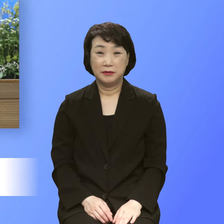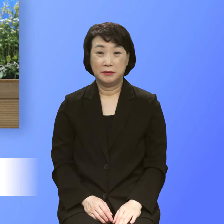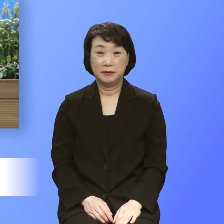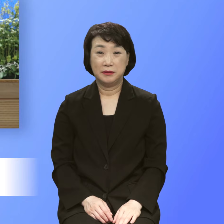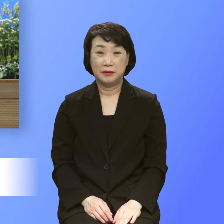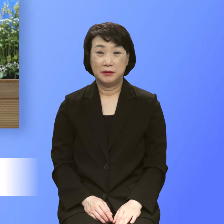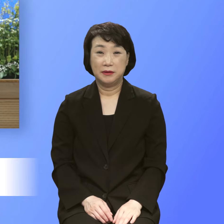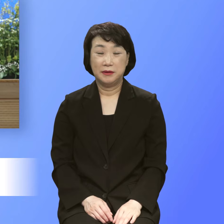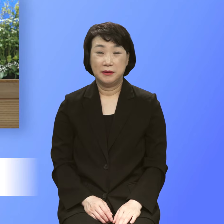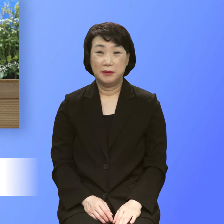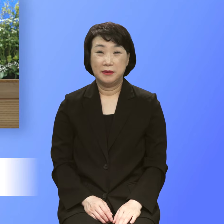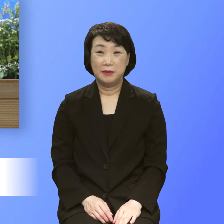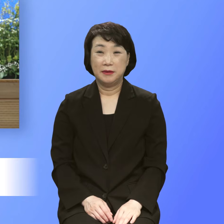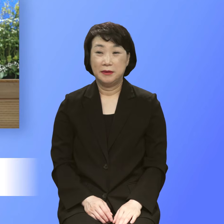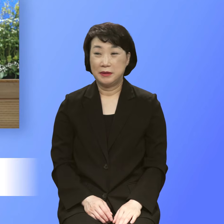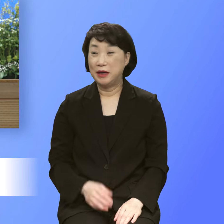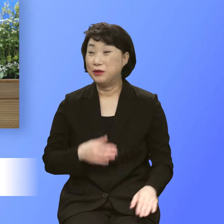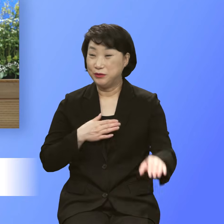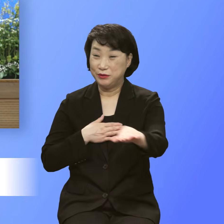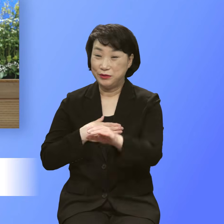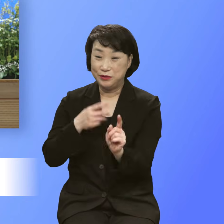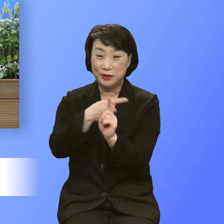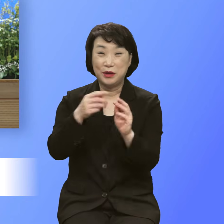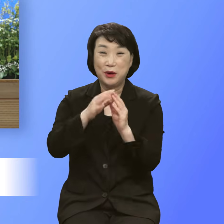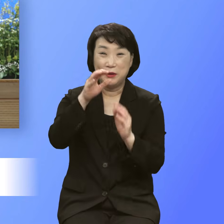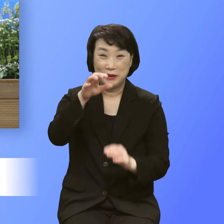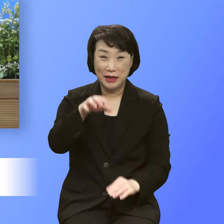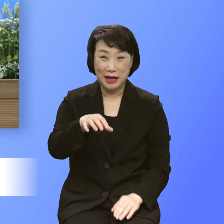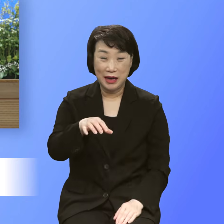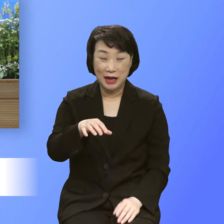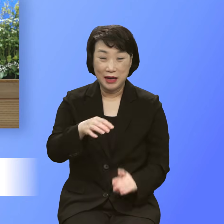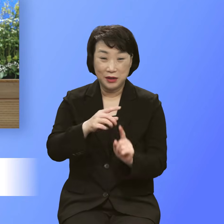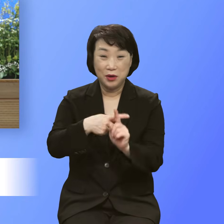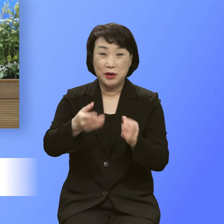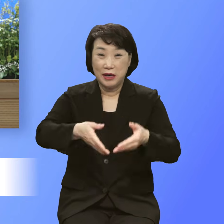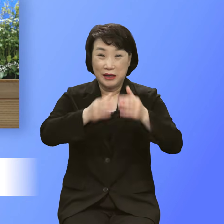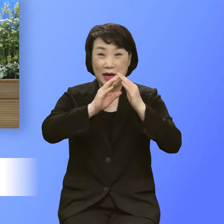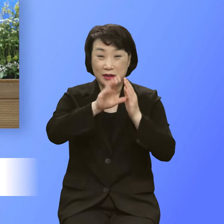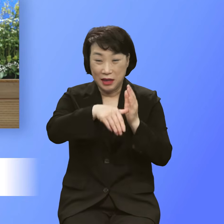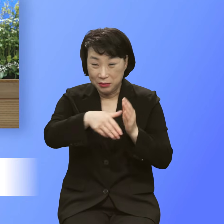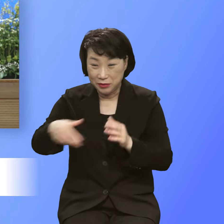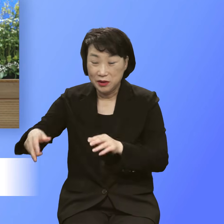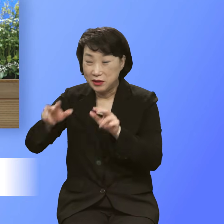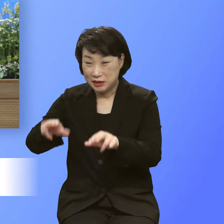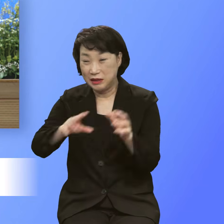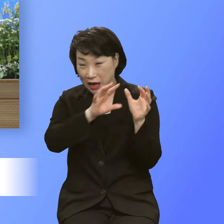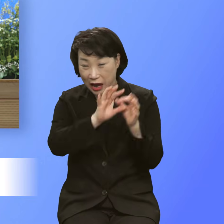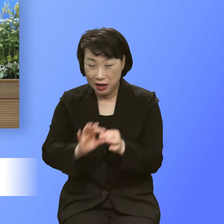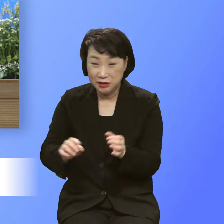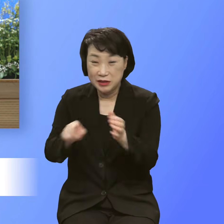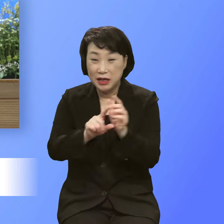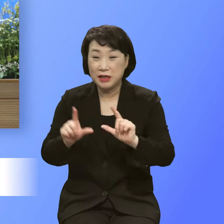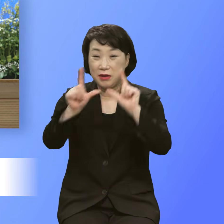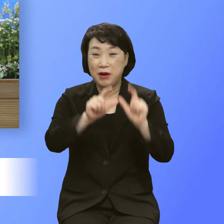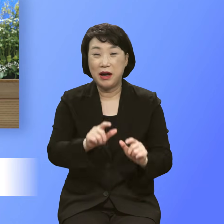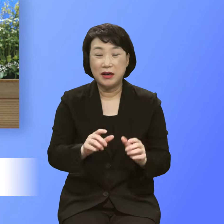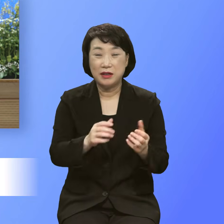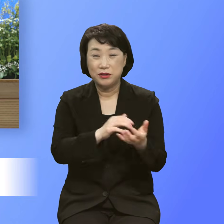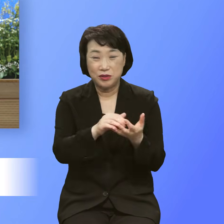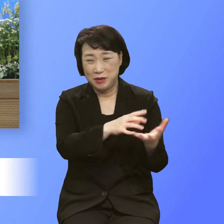자, 여기 우리 교회에 개척 때부터 오신 분 여러분 있어요, 여기?